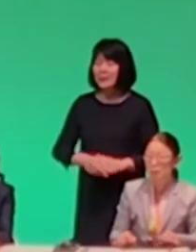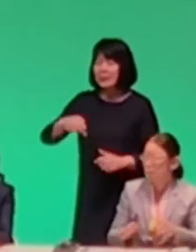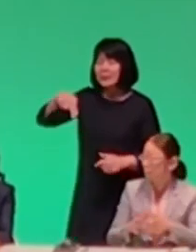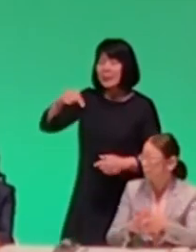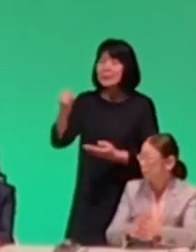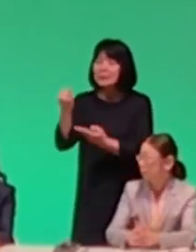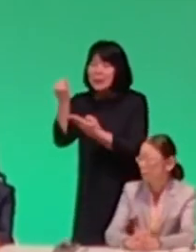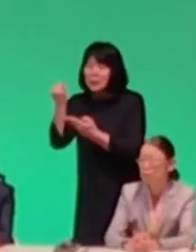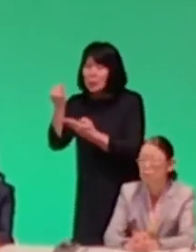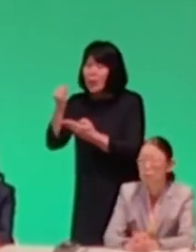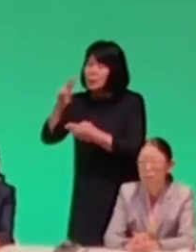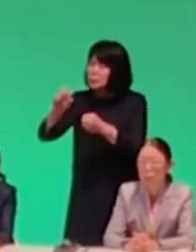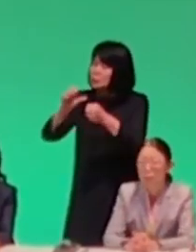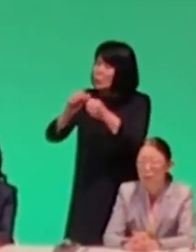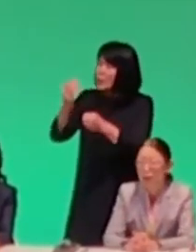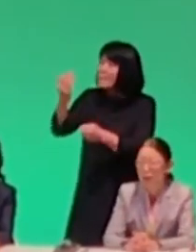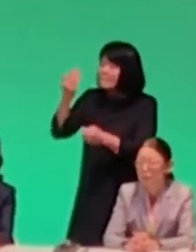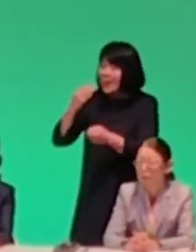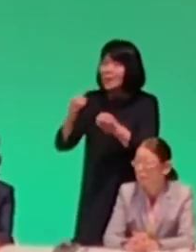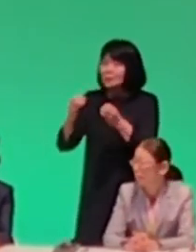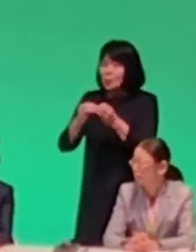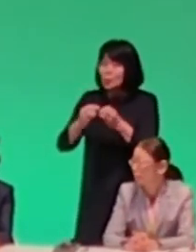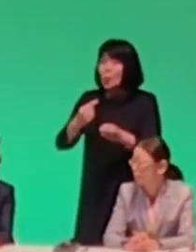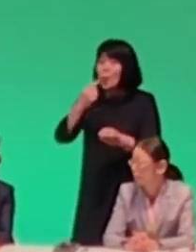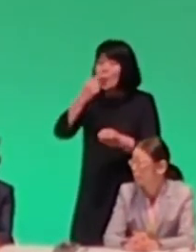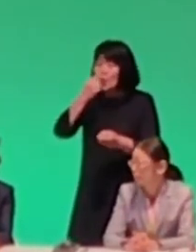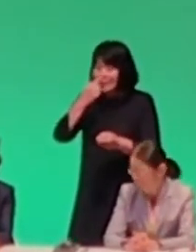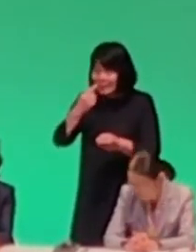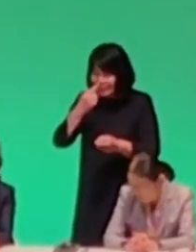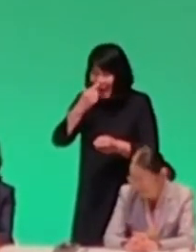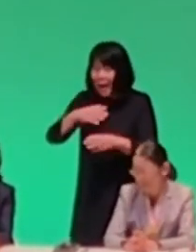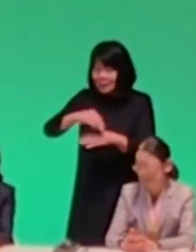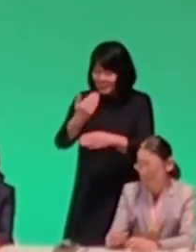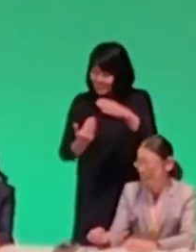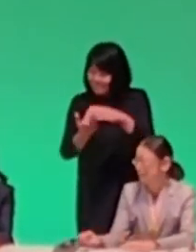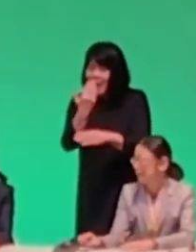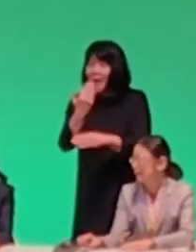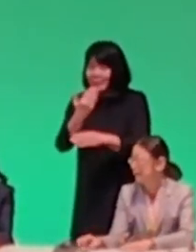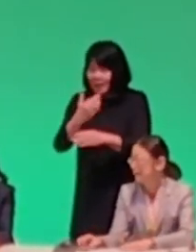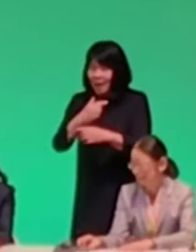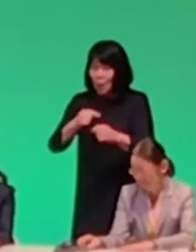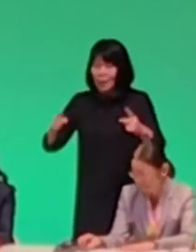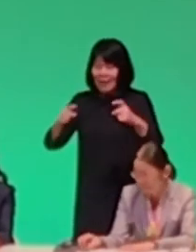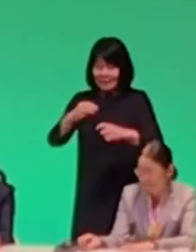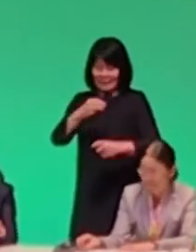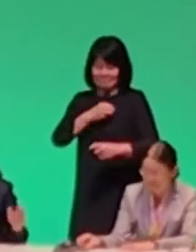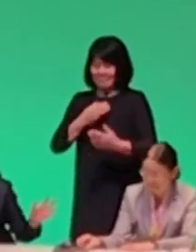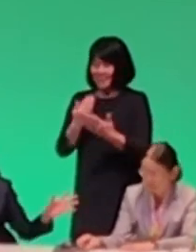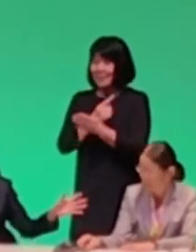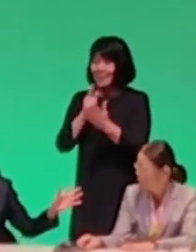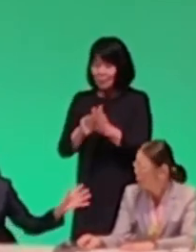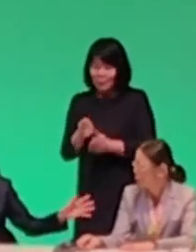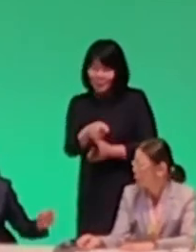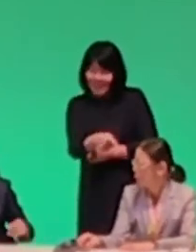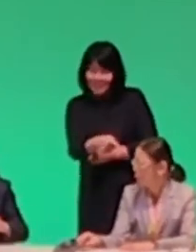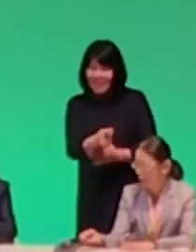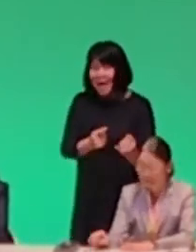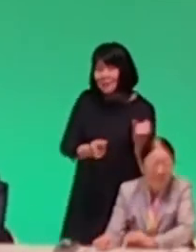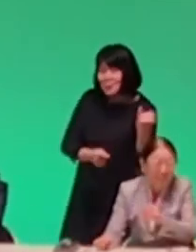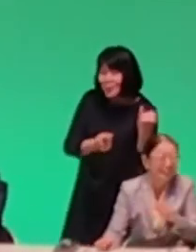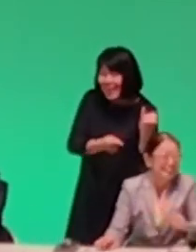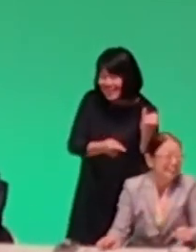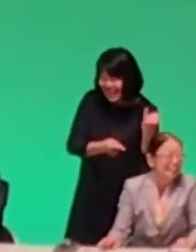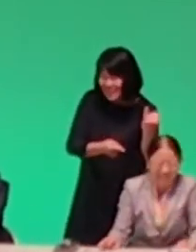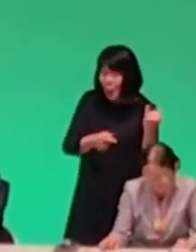ートは25年前、ちょうど私が初当選して国会になった頃に、隣にいる厚子姉さん